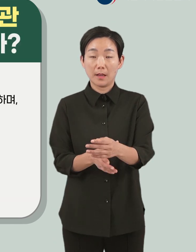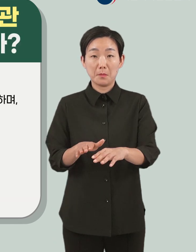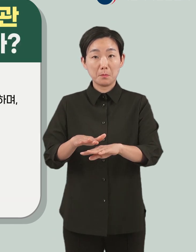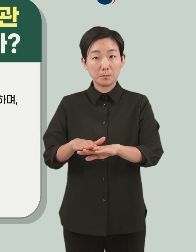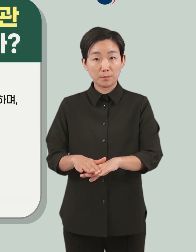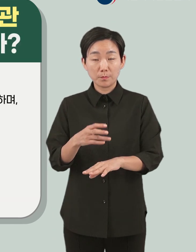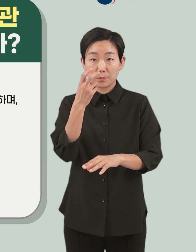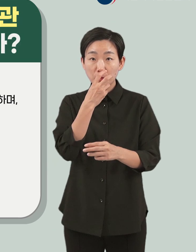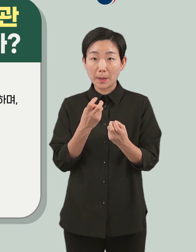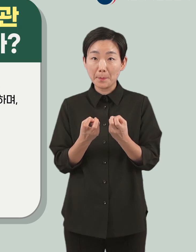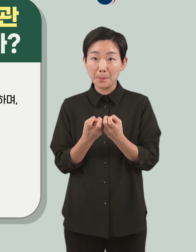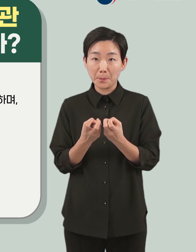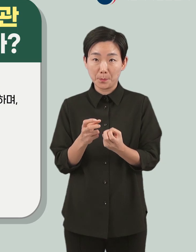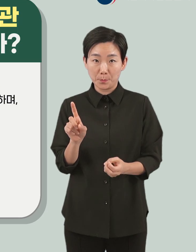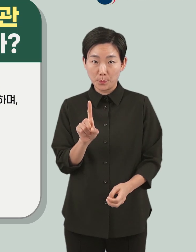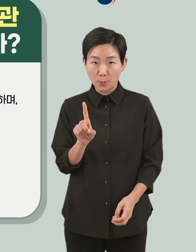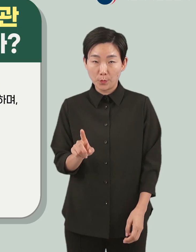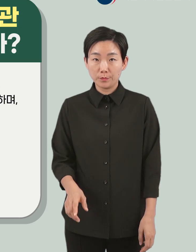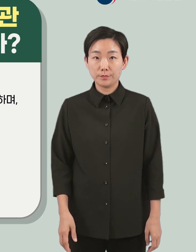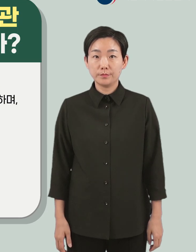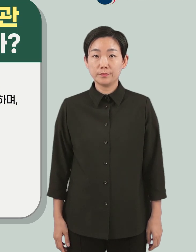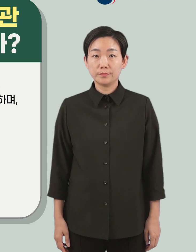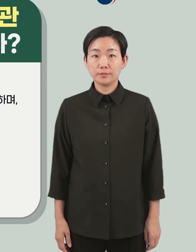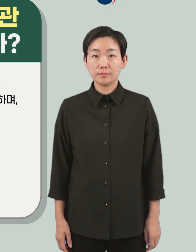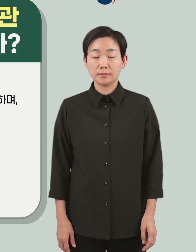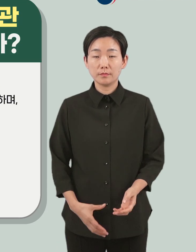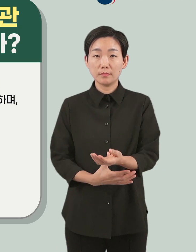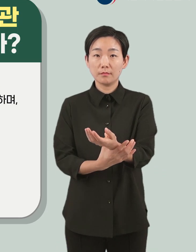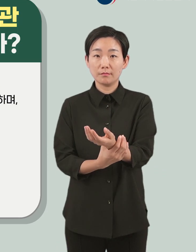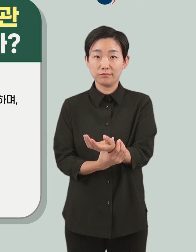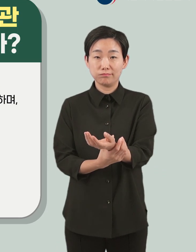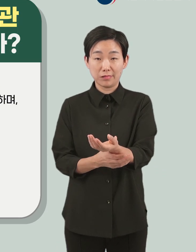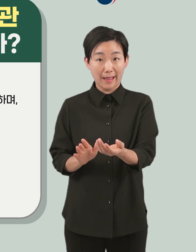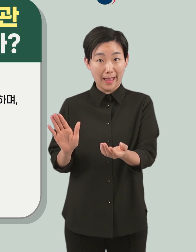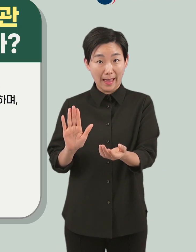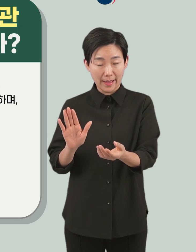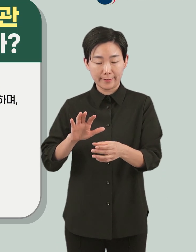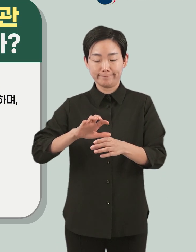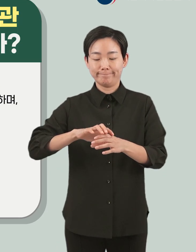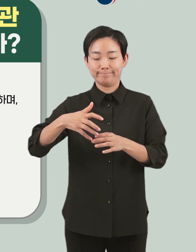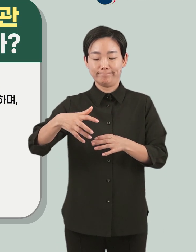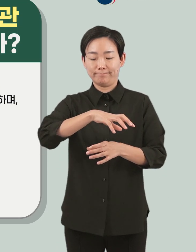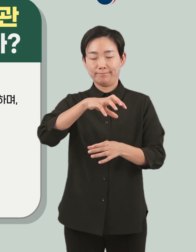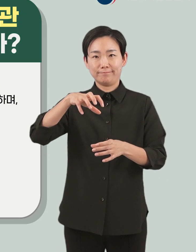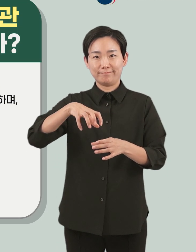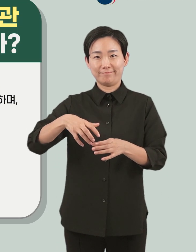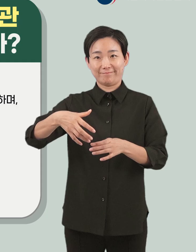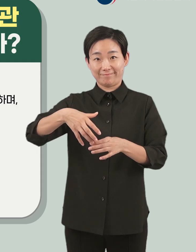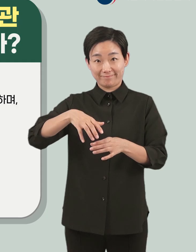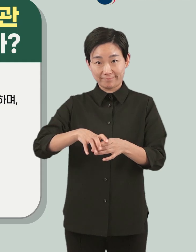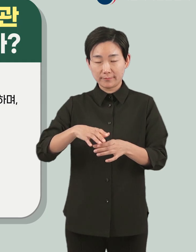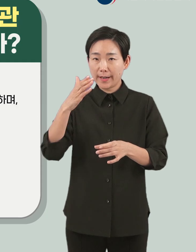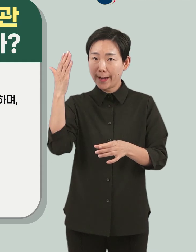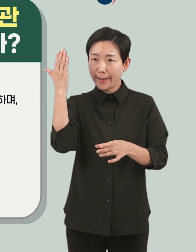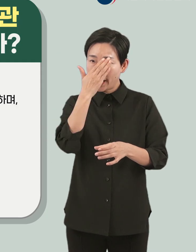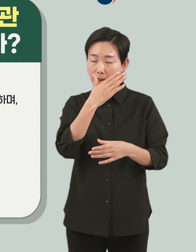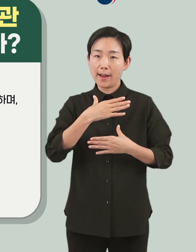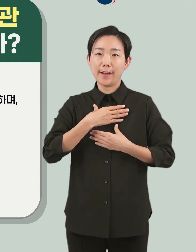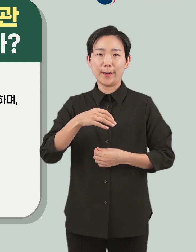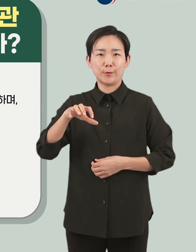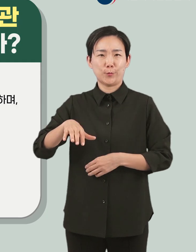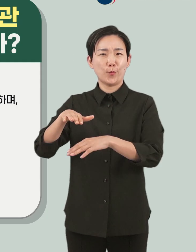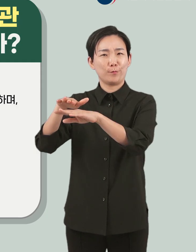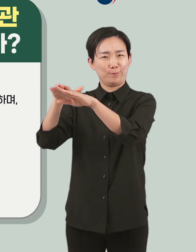의료기기의 사용 후 보관 및 관리 방법은 무엇입니까? 제품을 사용하지 않을 때는 보관 케이스에 넣어